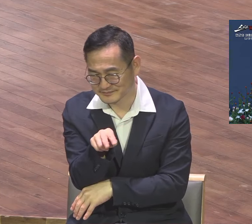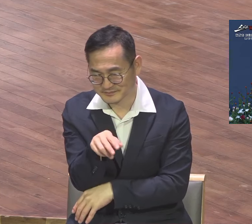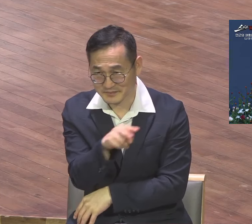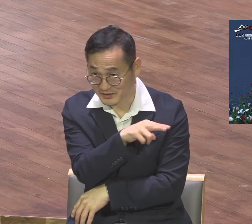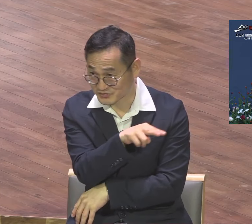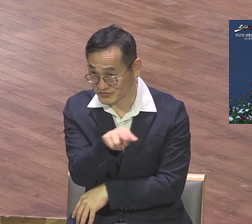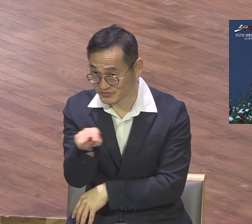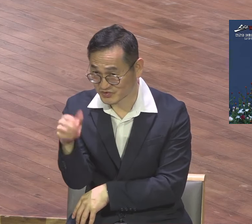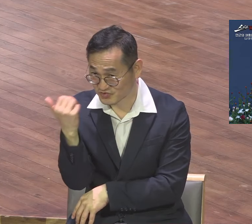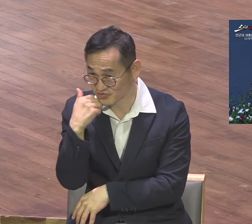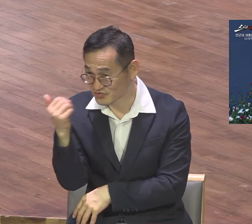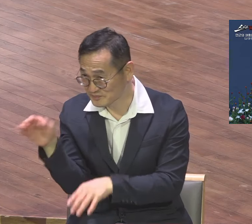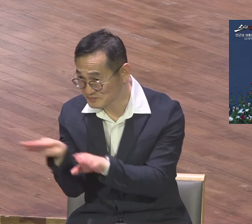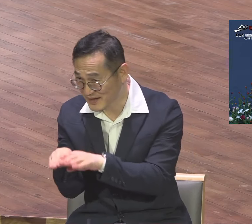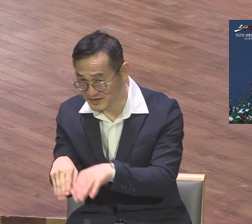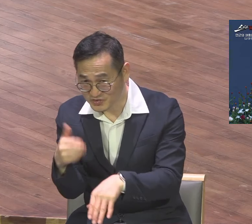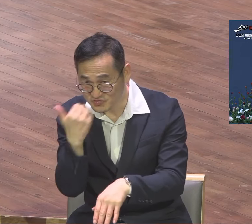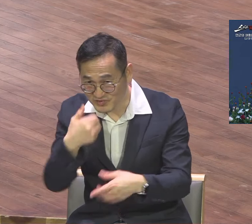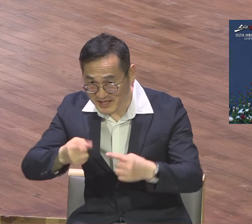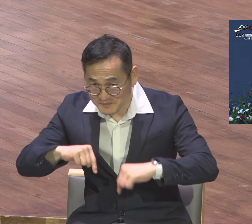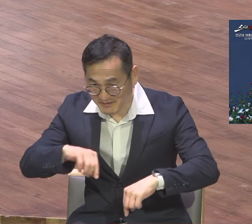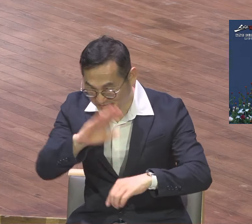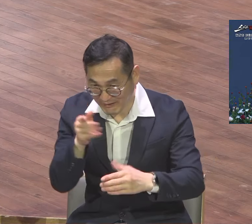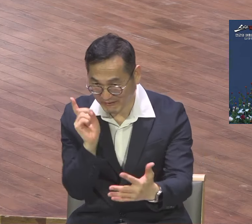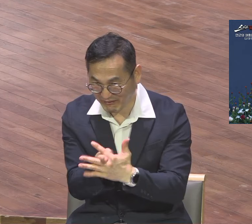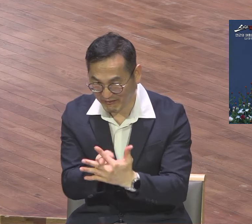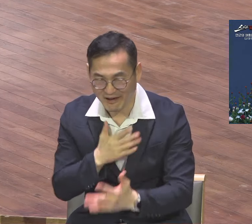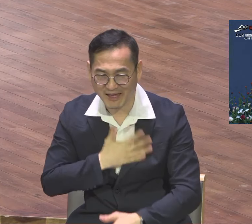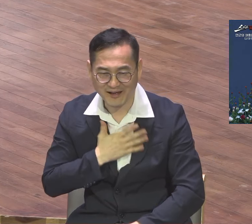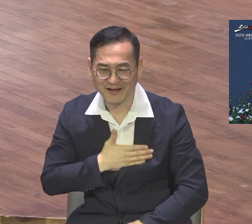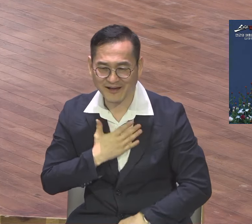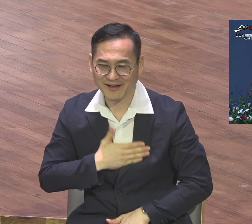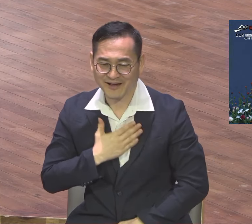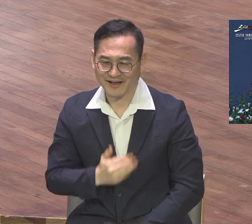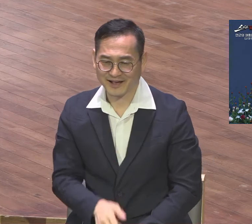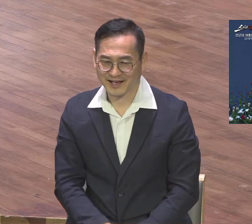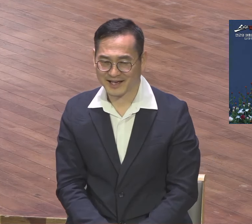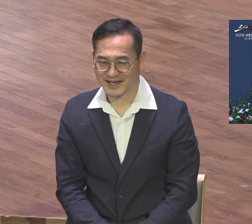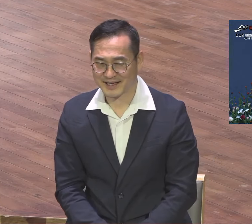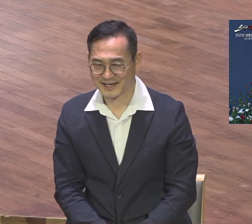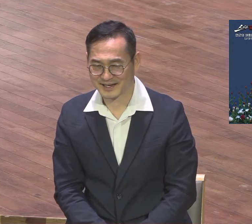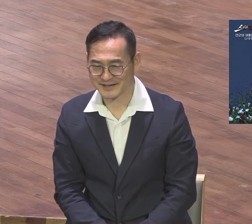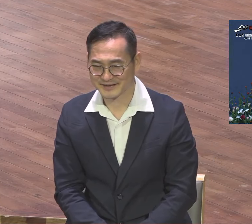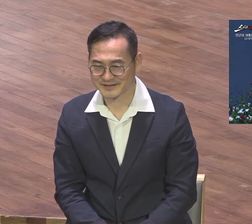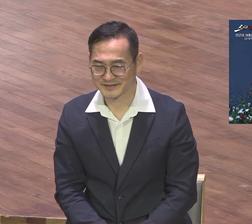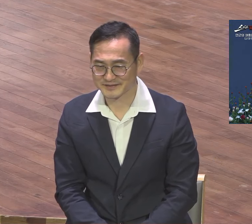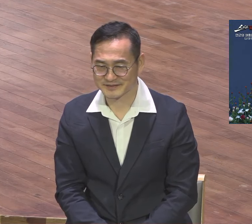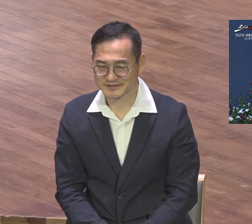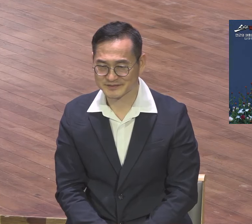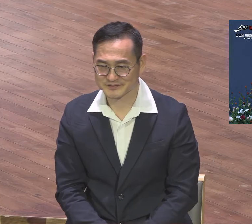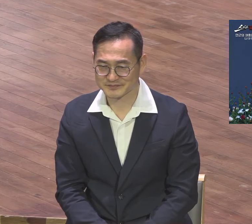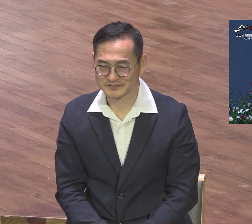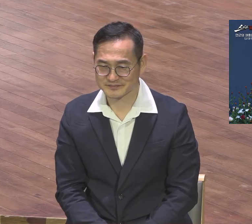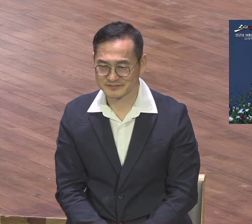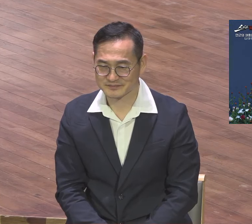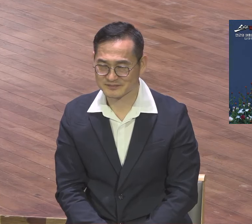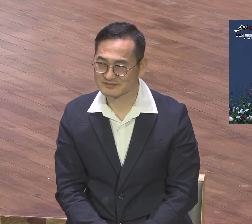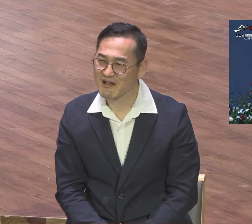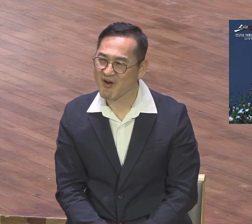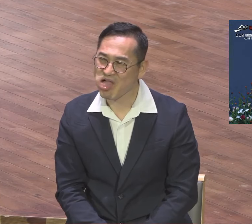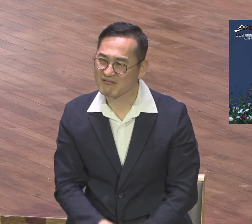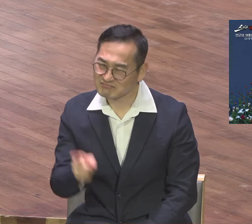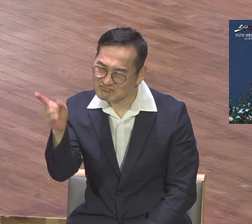번씩 돌리면 거의 다 기억해요. 다 깜짝깜짝 놀라요. 어떻게 내가 왔는지 아는지 아느냐고.